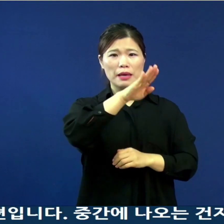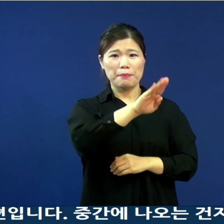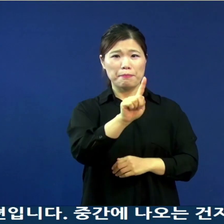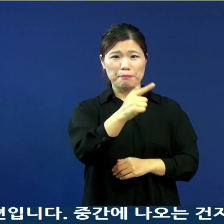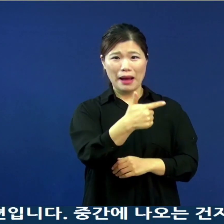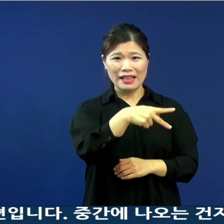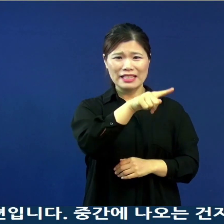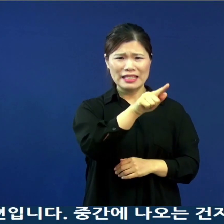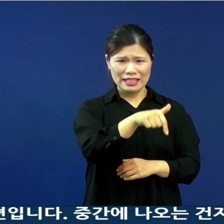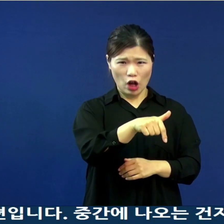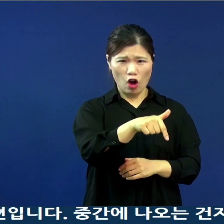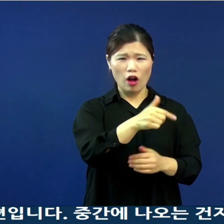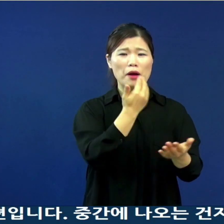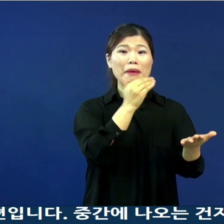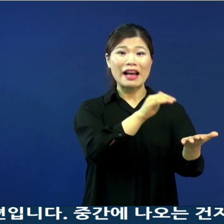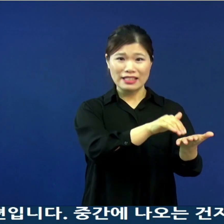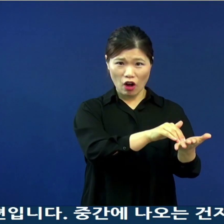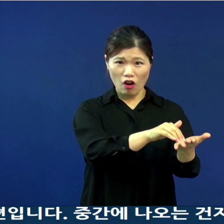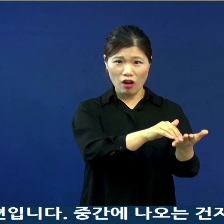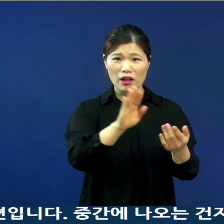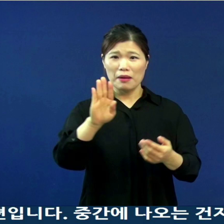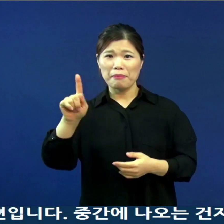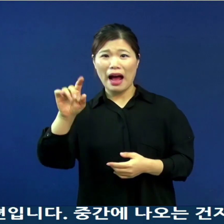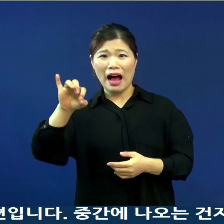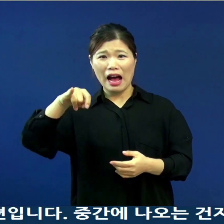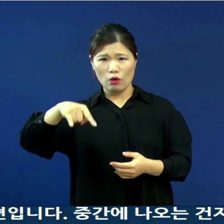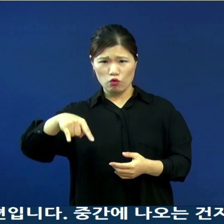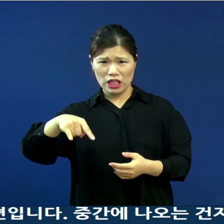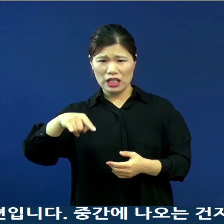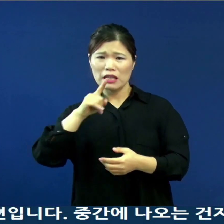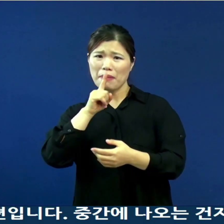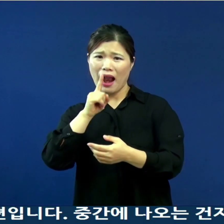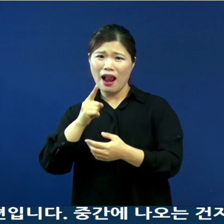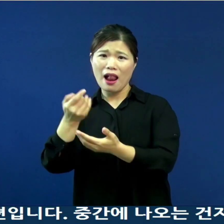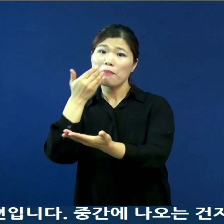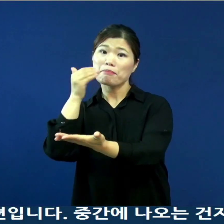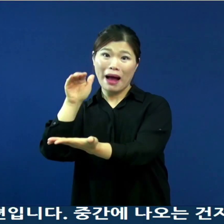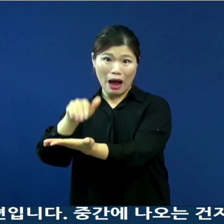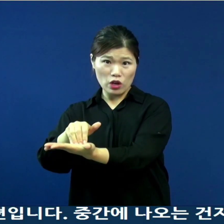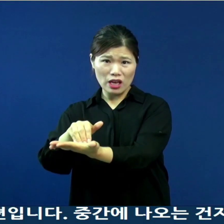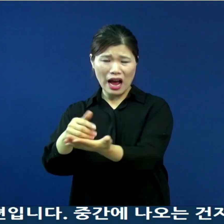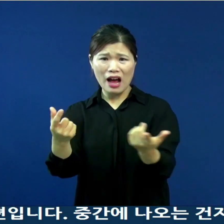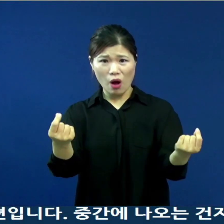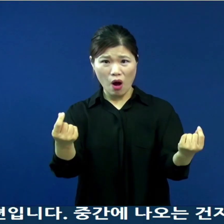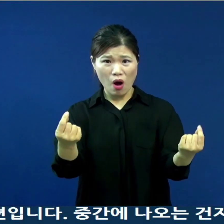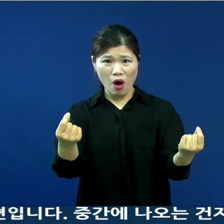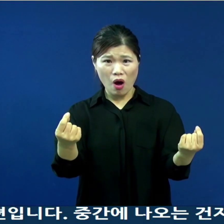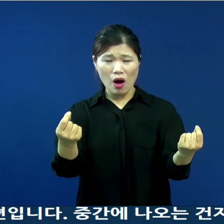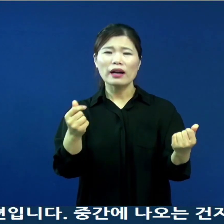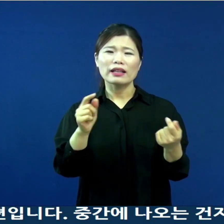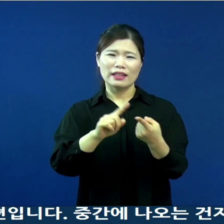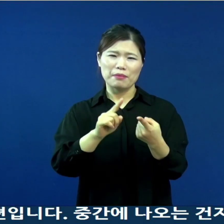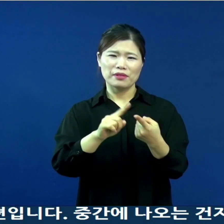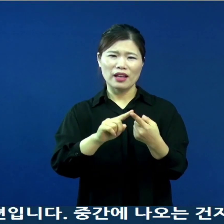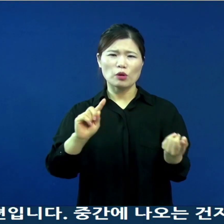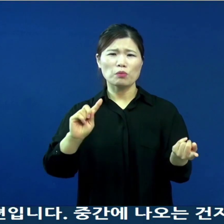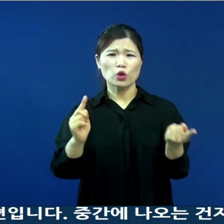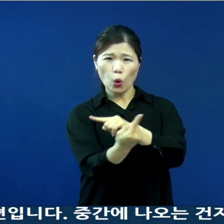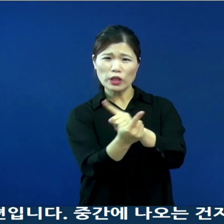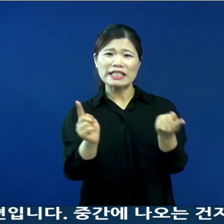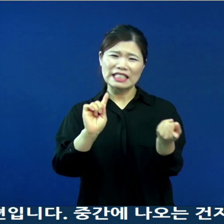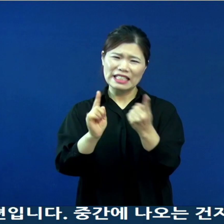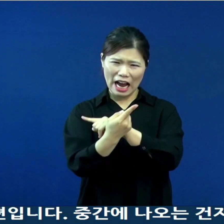말과 바위라는 말은 다른 히브리어가 사용되고 있지만 동의어기 때문에 서로 교차적으로 사용할 수 있습니다.